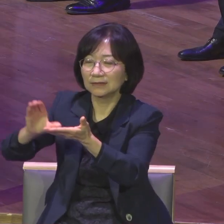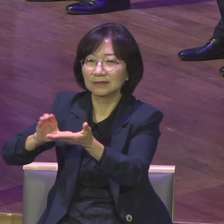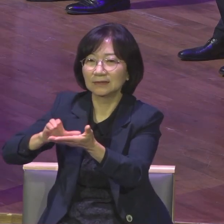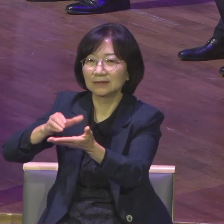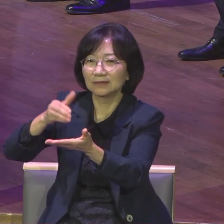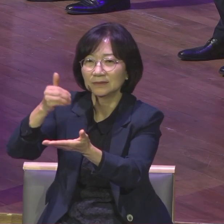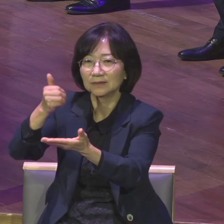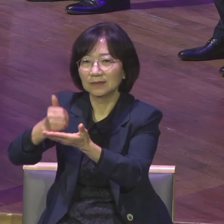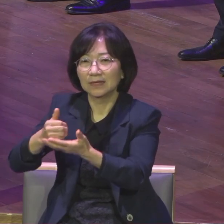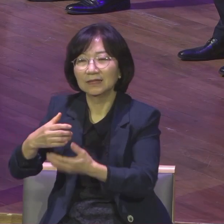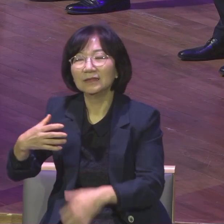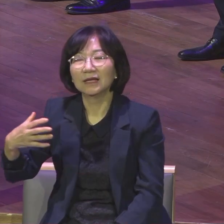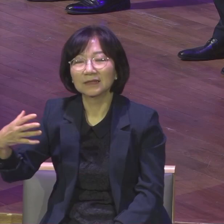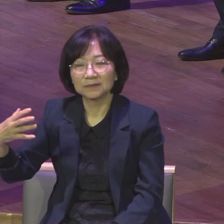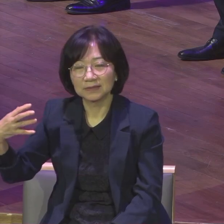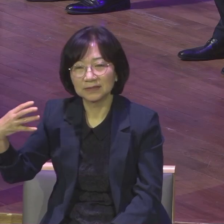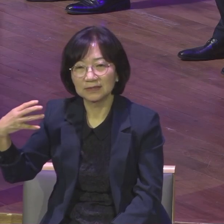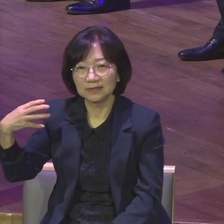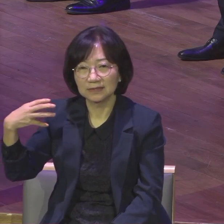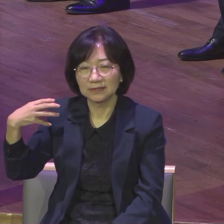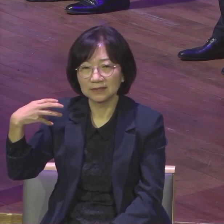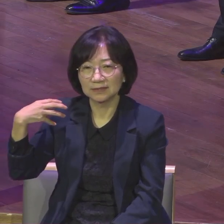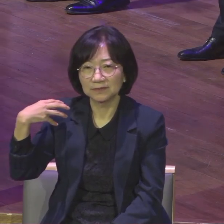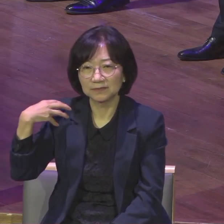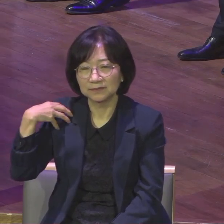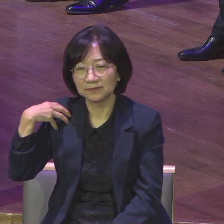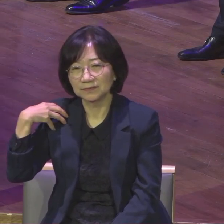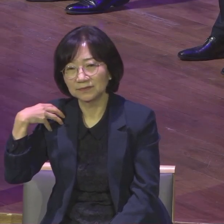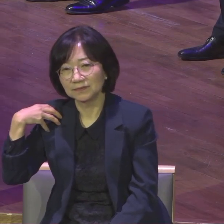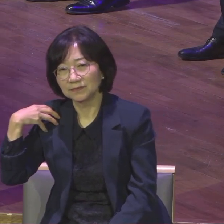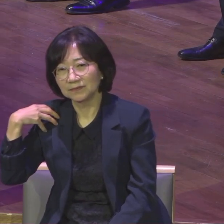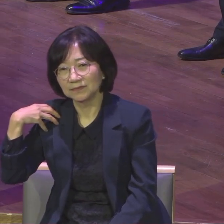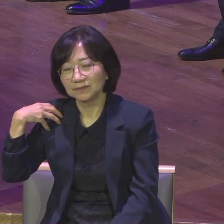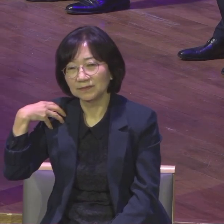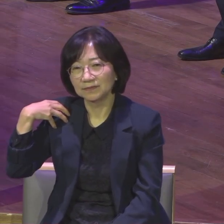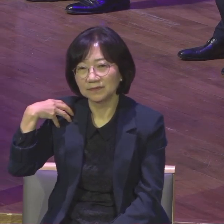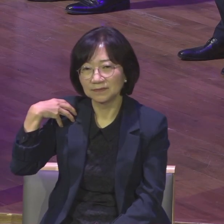동정합니다. 끝까지 그를 믿으라.